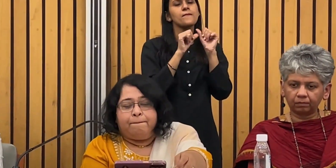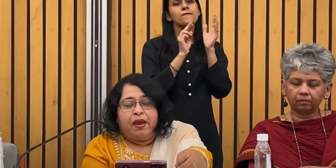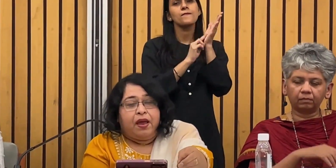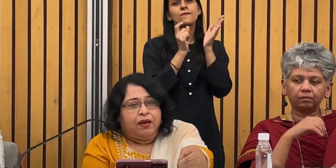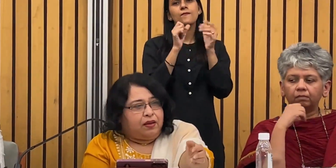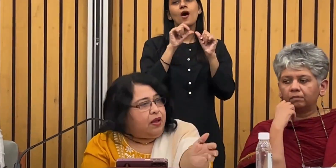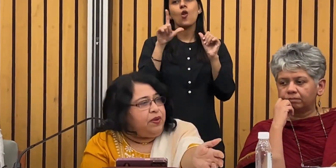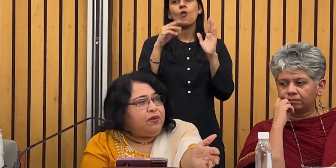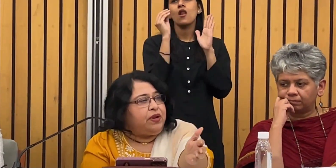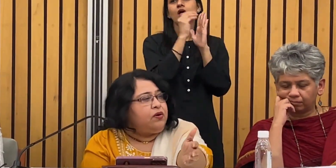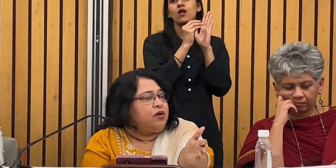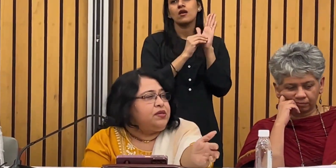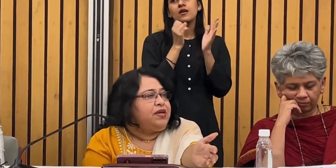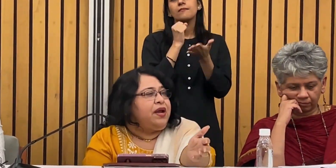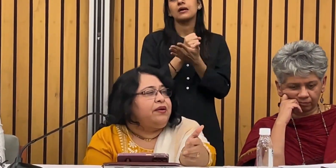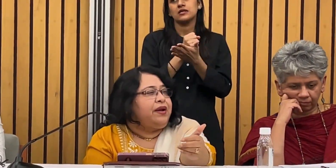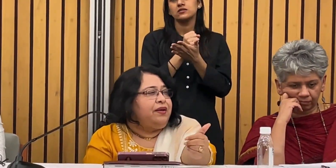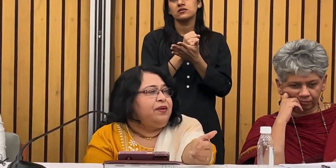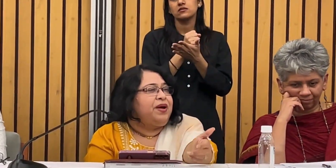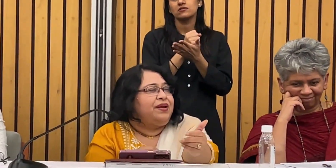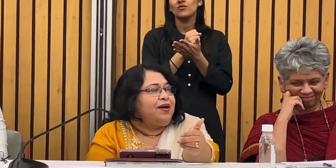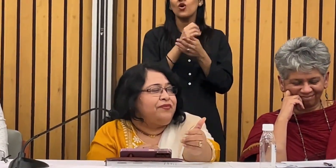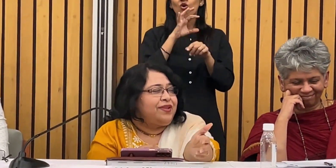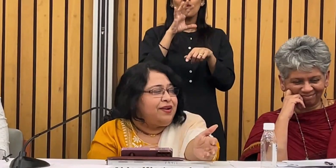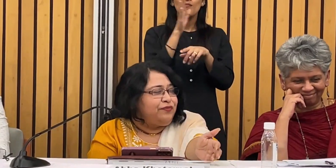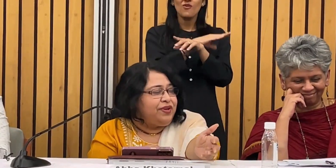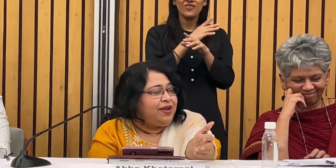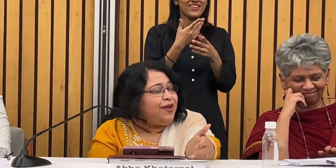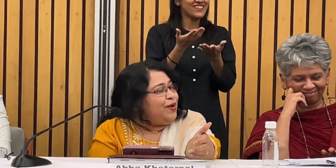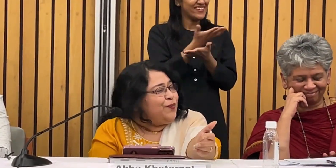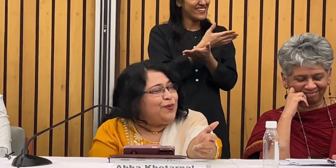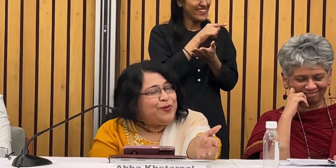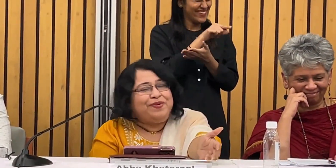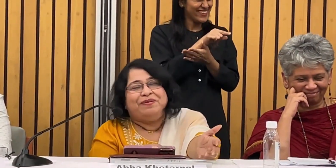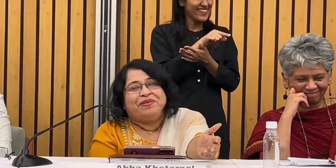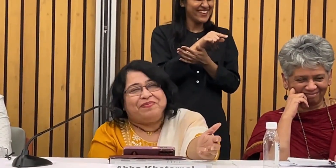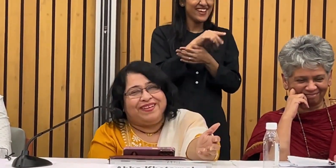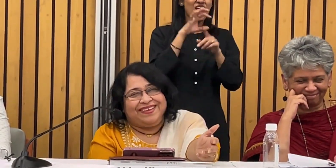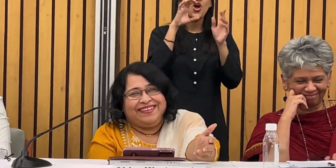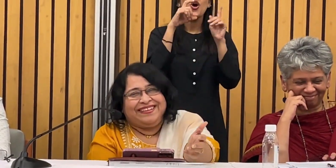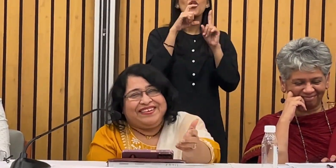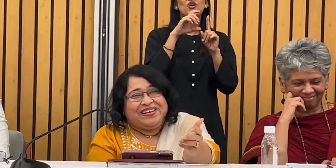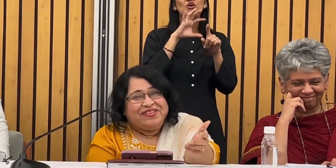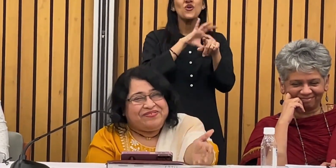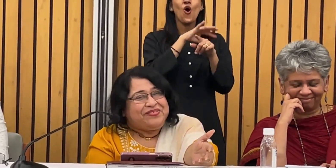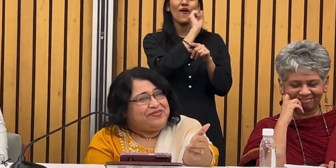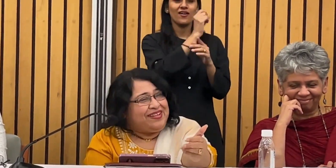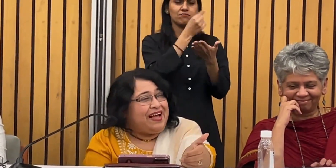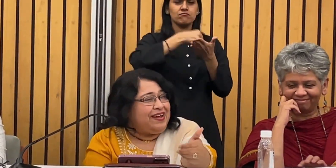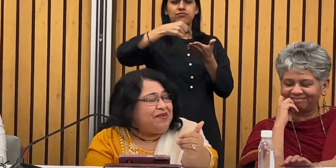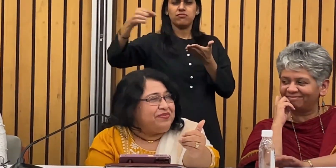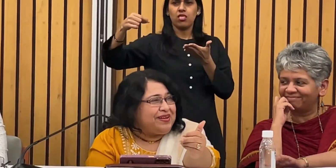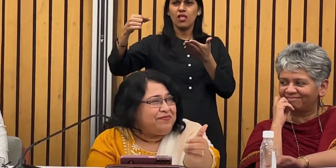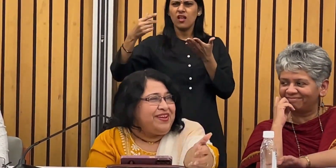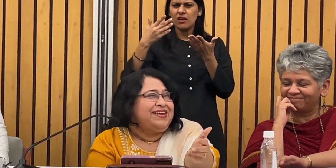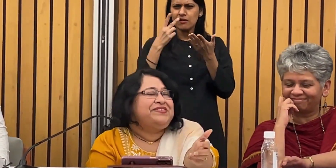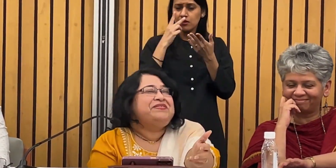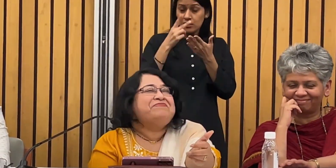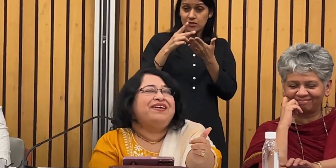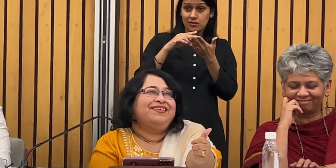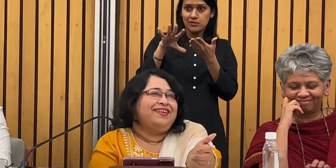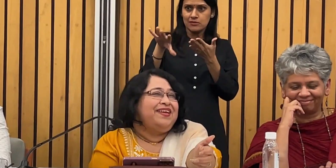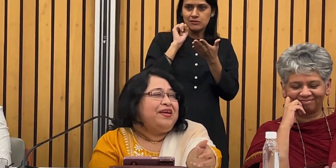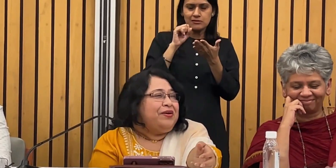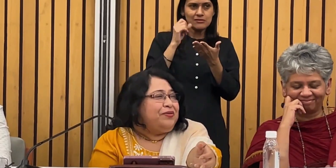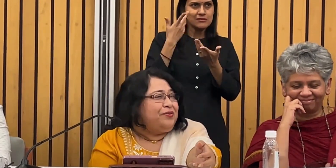इंक्लूडेड. अभी हमने डॉक्टर्स की हैंड राइटिंग के बारे काफ़ी तारीफ की है, तो कोई भी नहीं पढ़ पाता. तो अगर हम कम्युनिकेशन